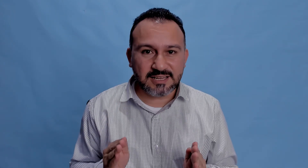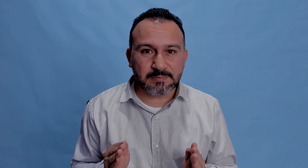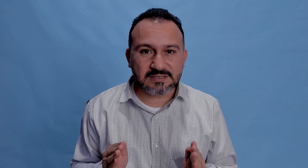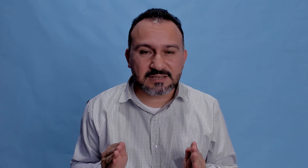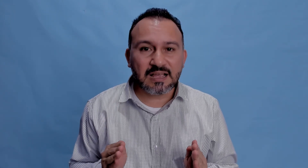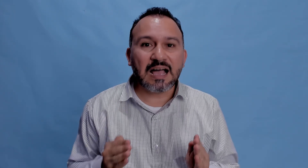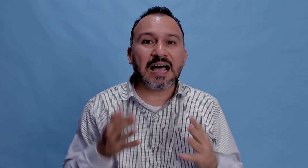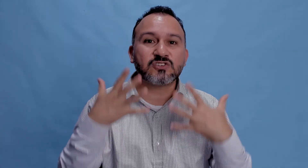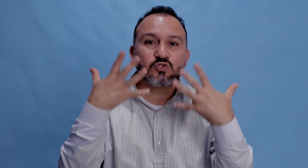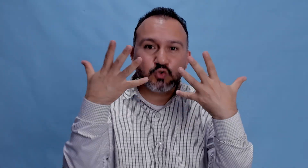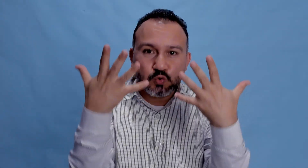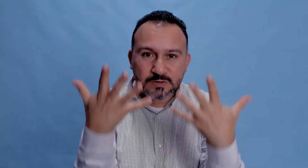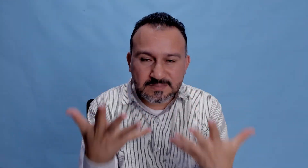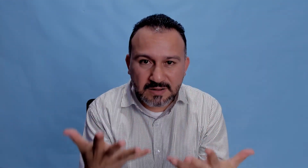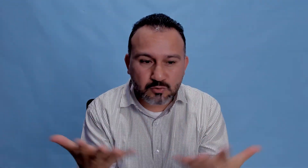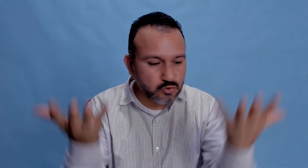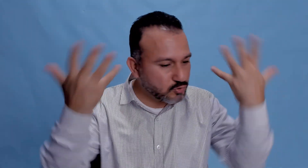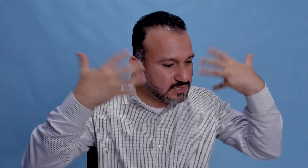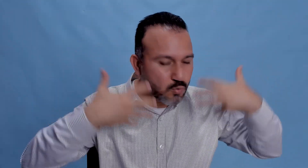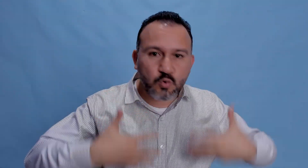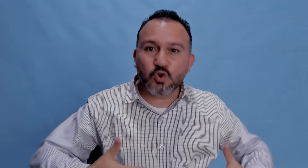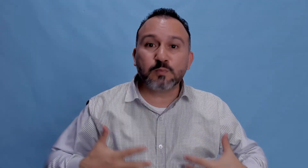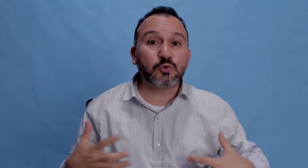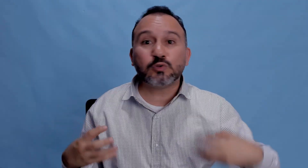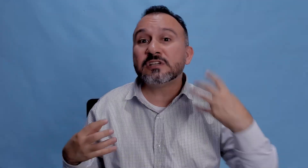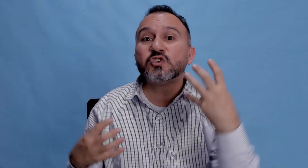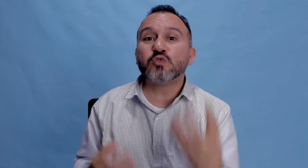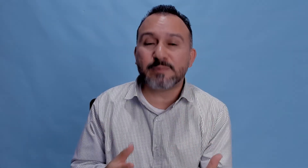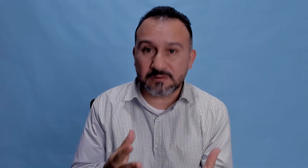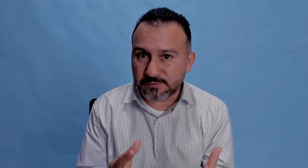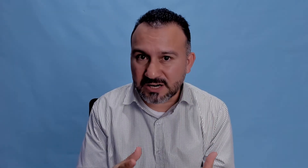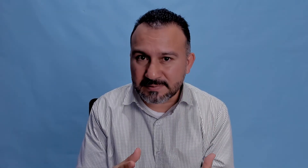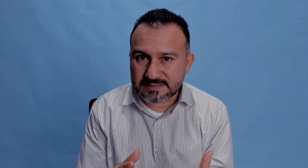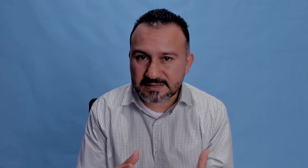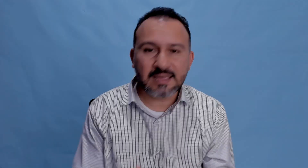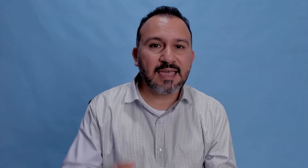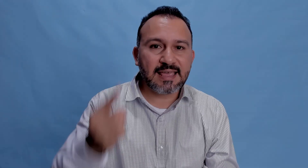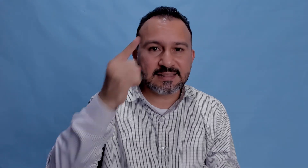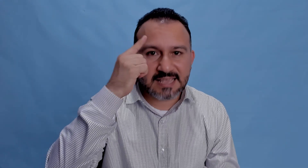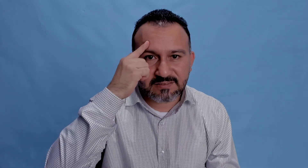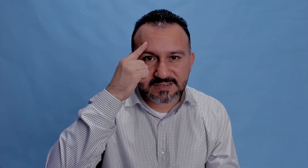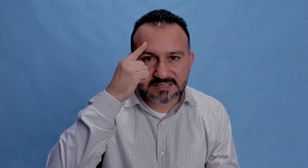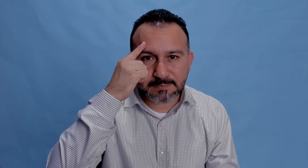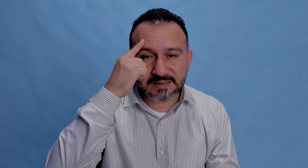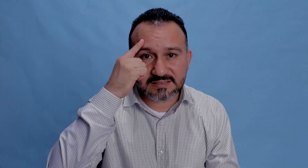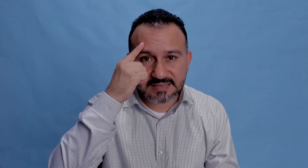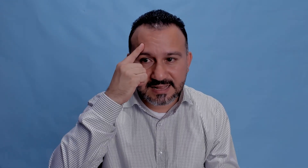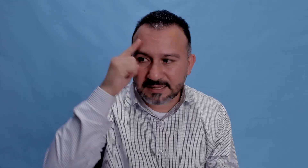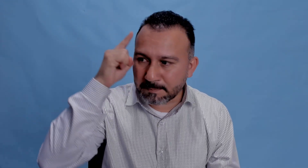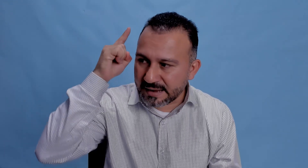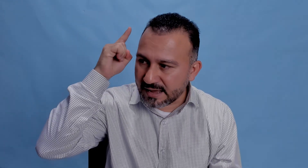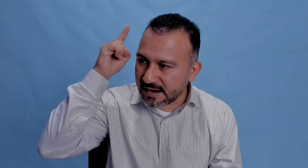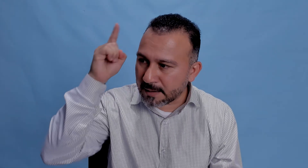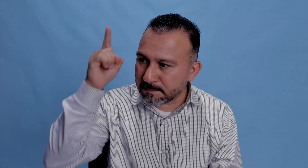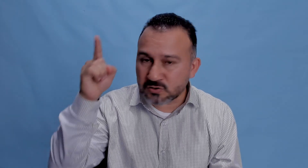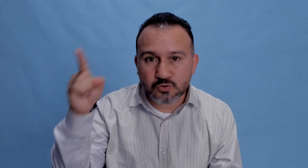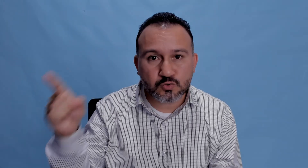Libras, as suas mãos, o seu corpo, toda a sua performance deve ser pensada para a